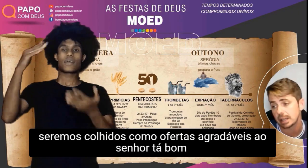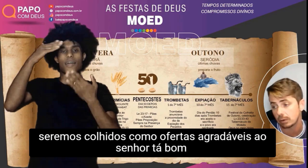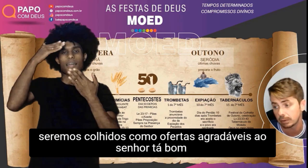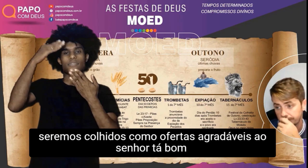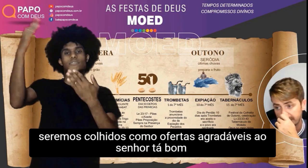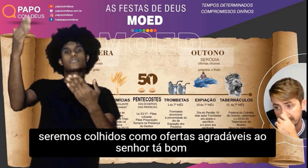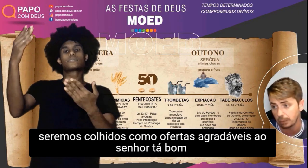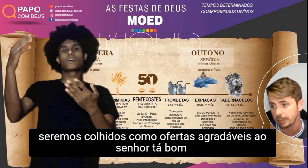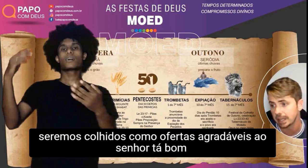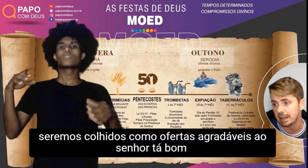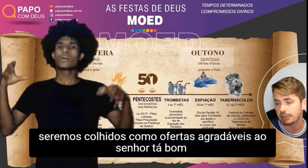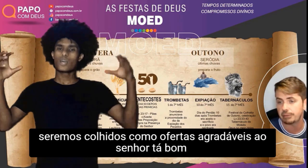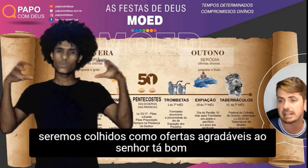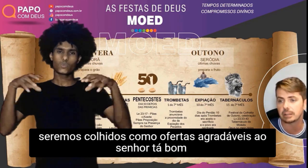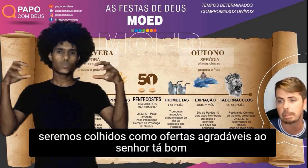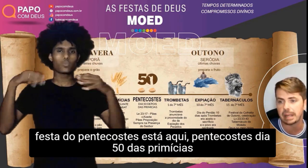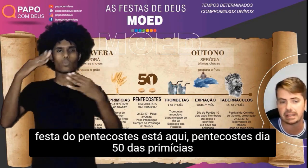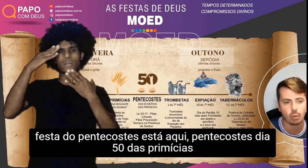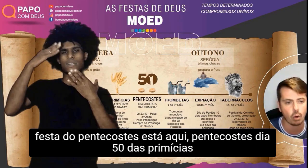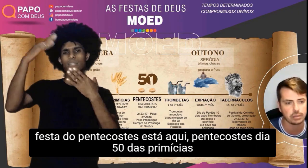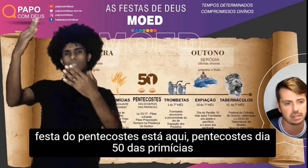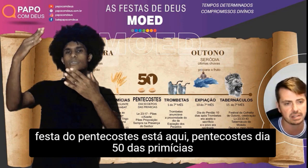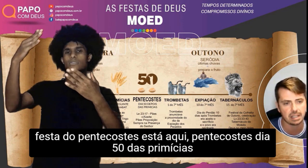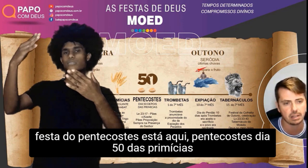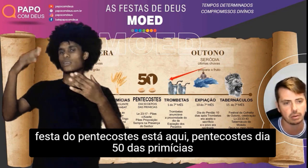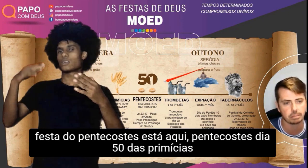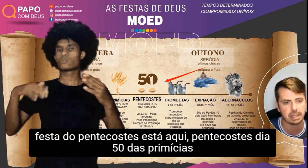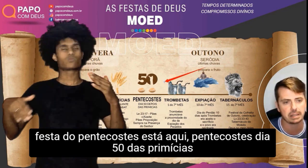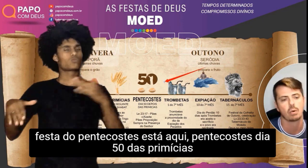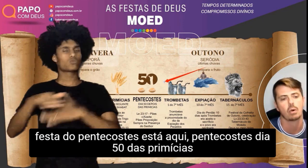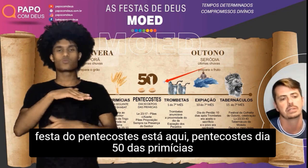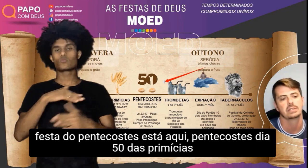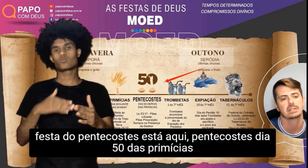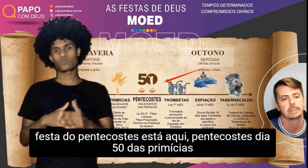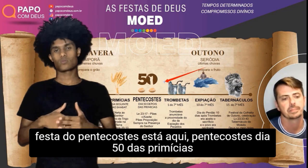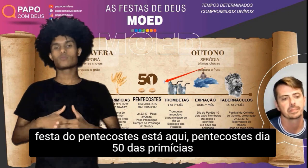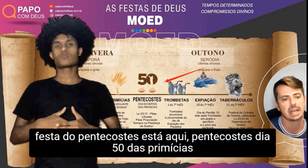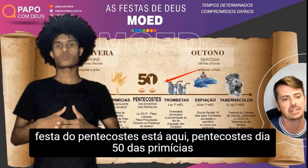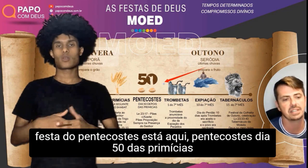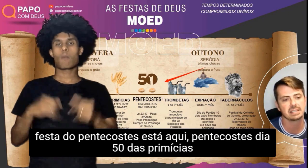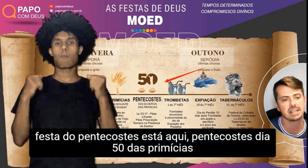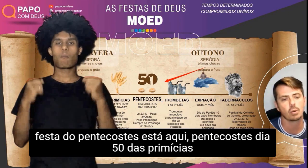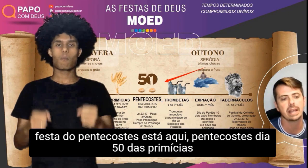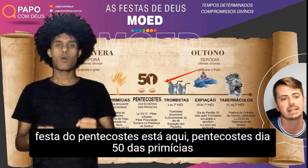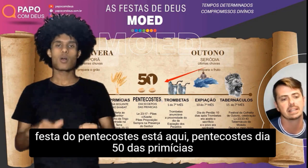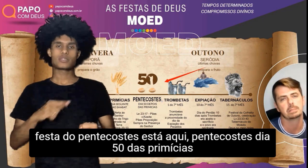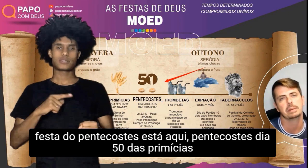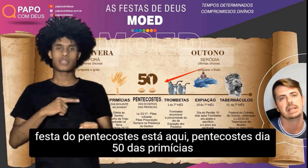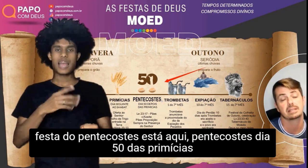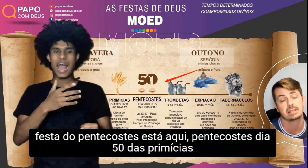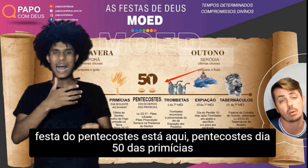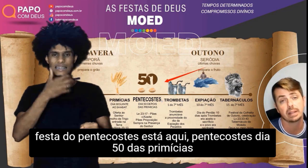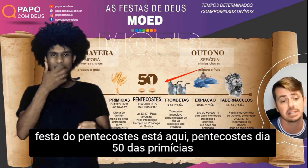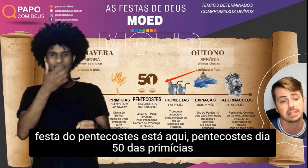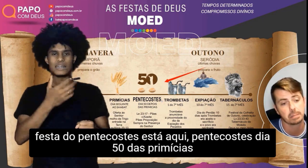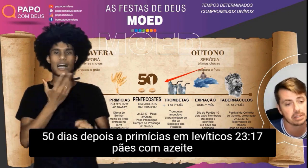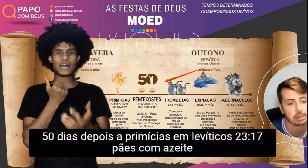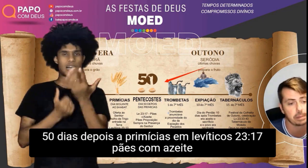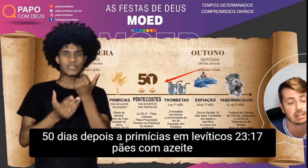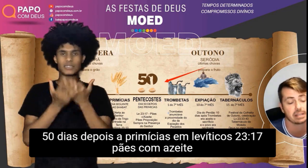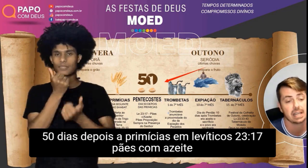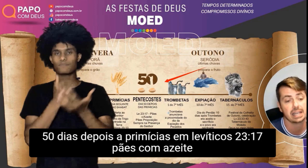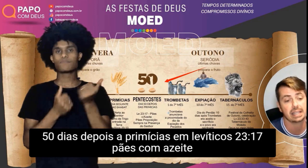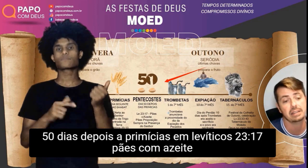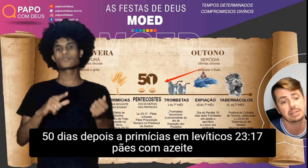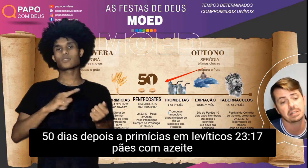agradáveis ao Senhor, tá bom? Festa do Pentecostes, tá aqui, ó, Pentecostes. né? Dia 50 das primícias, 50 dias depois